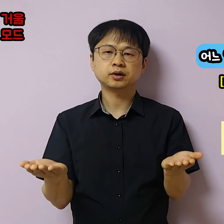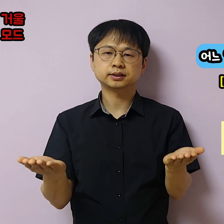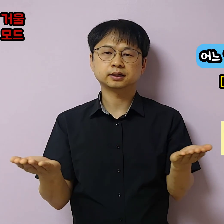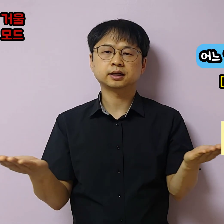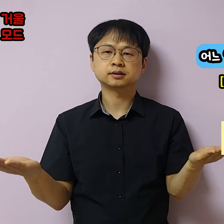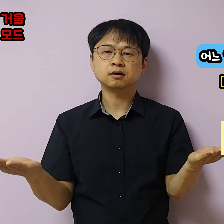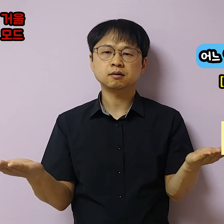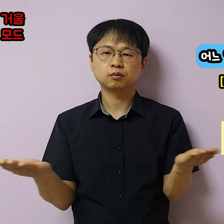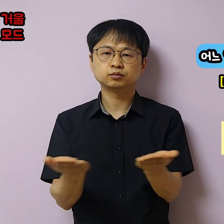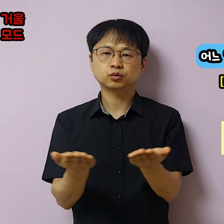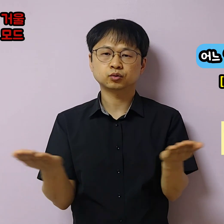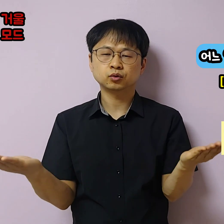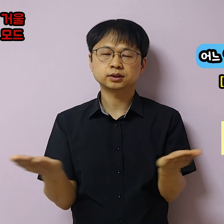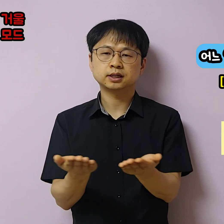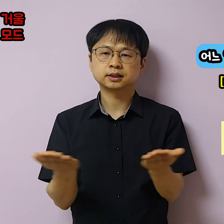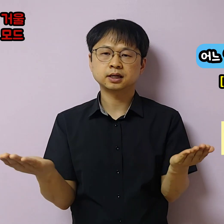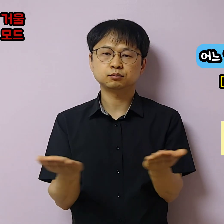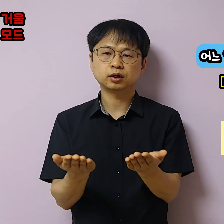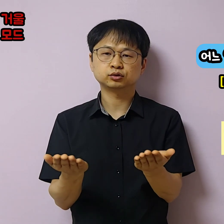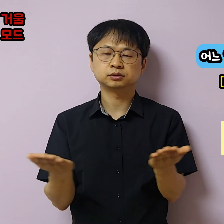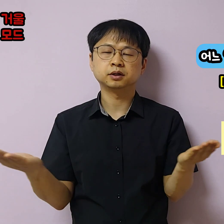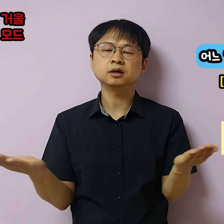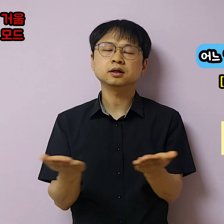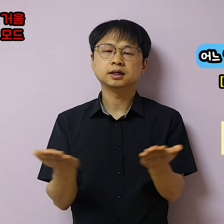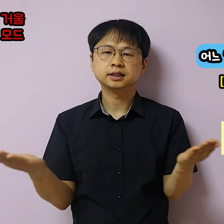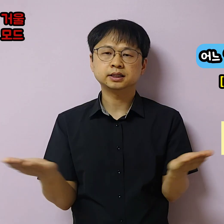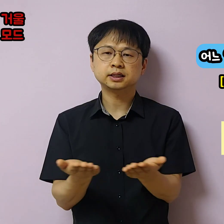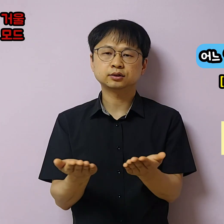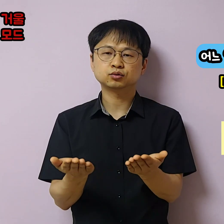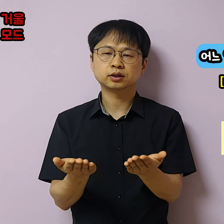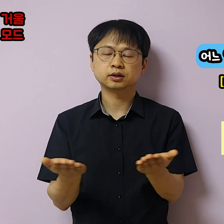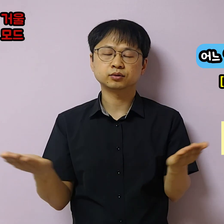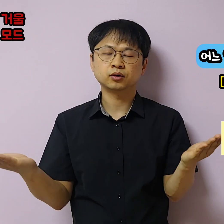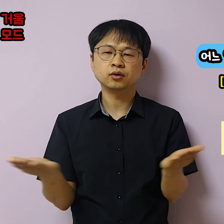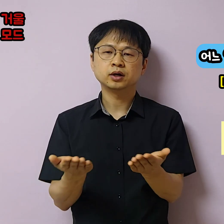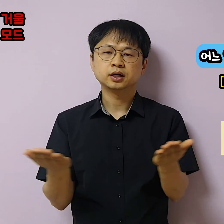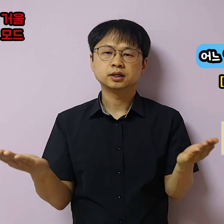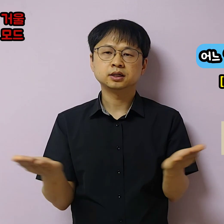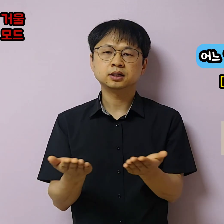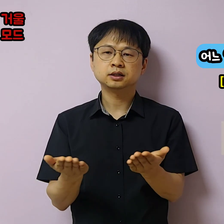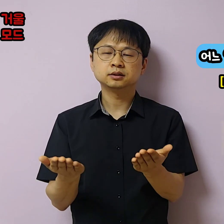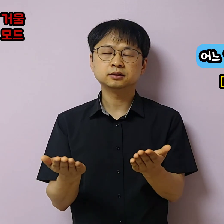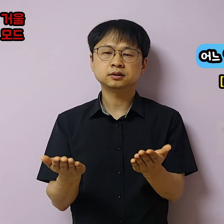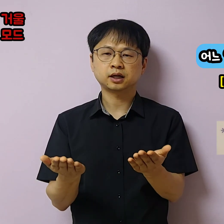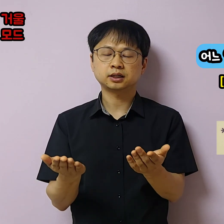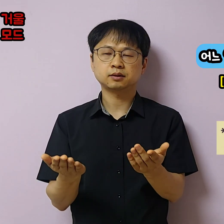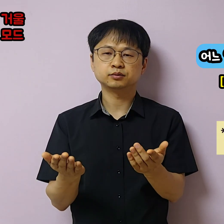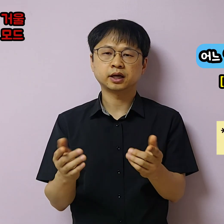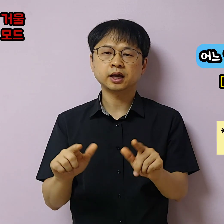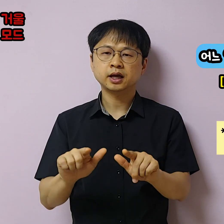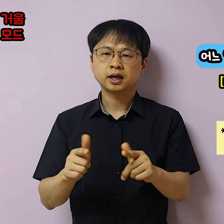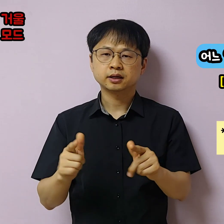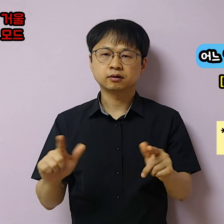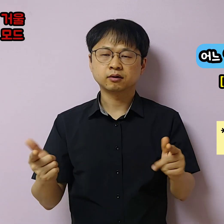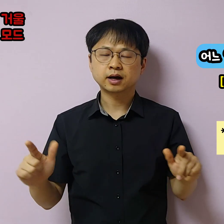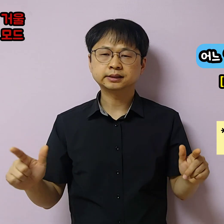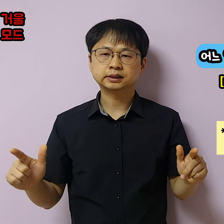한 상태에서 몸쪽으로 살살 모아주시면 일이란 수어가 되고요. 일들 했기 때문에 여러 가지